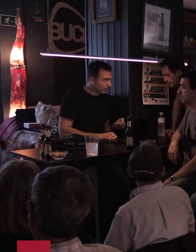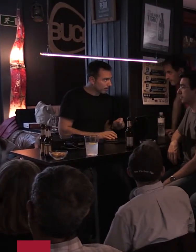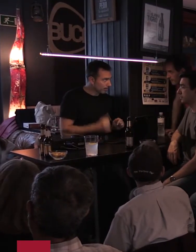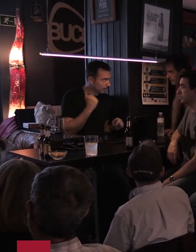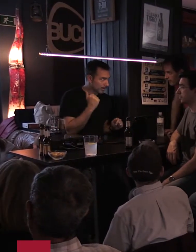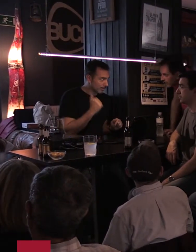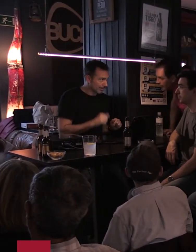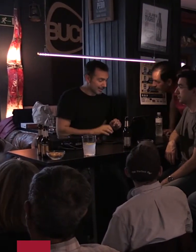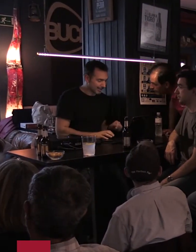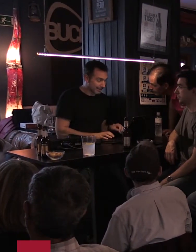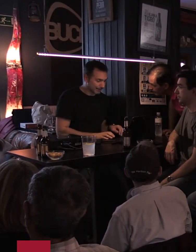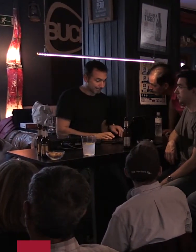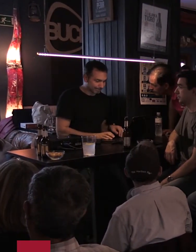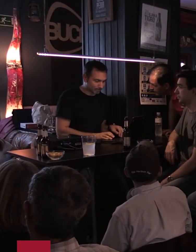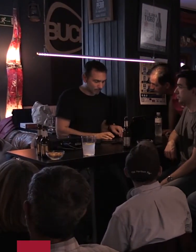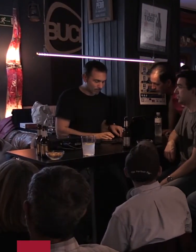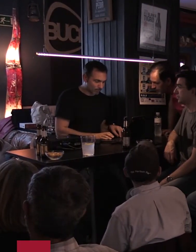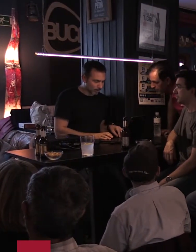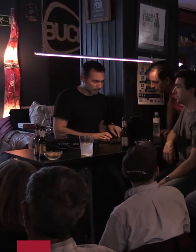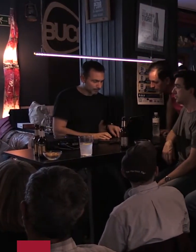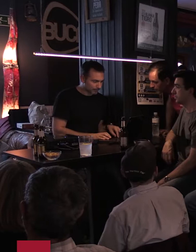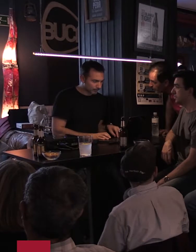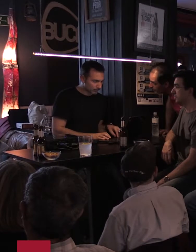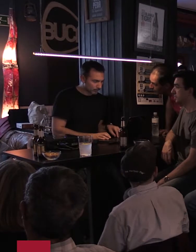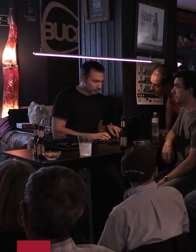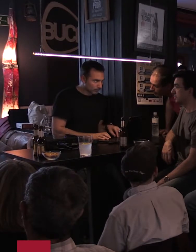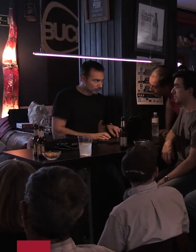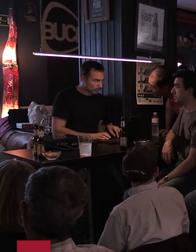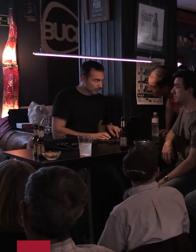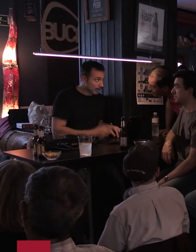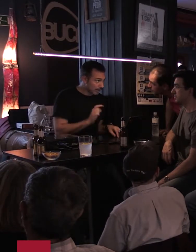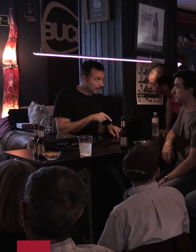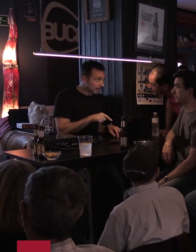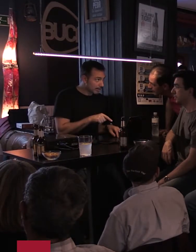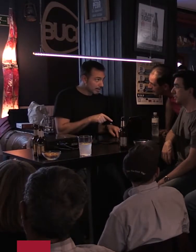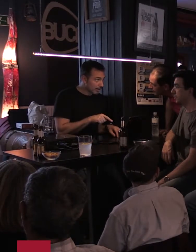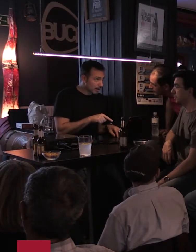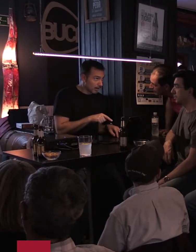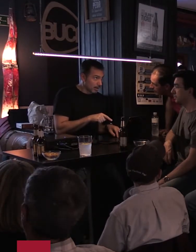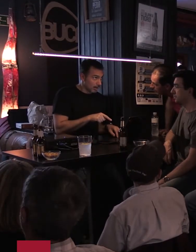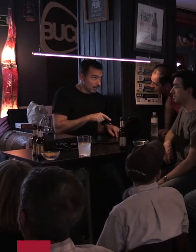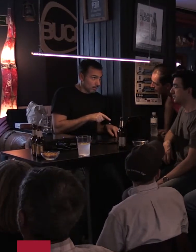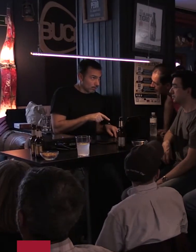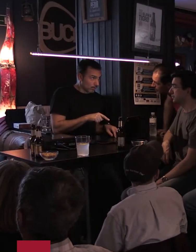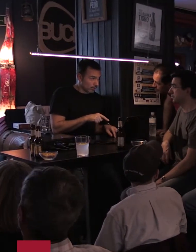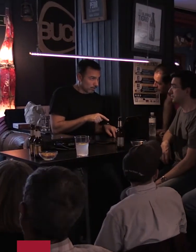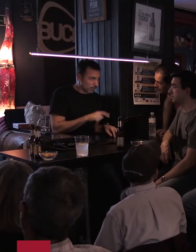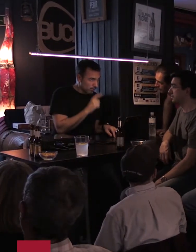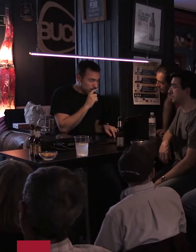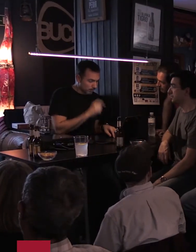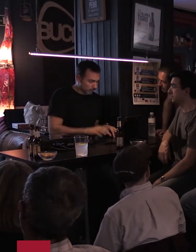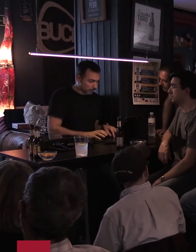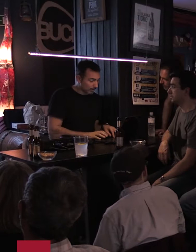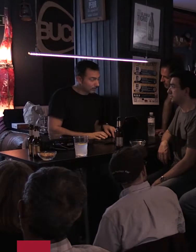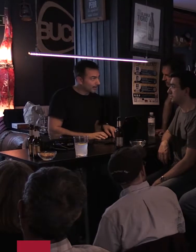transformar a una señal que la siguiente lado de la neurona la pueda recibir. Sí. ¿hay alguna línea de investigación? O sea, ¿en la naturaleza existe